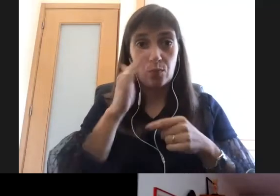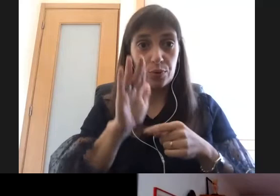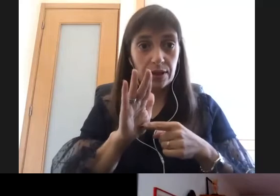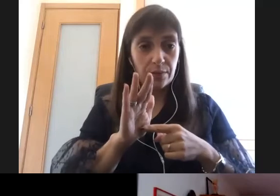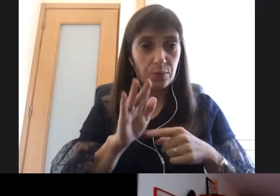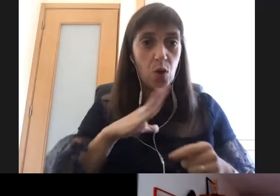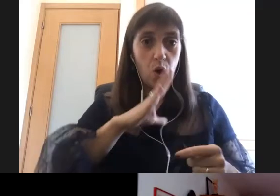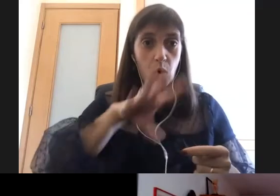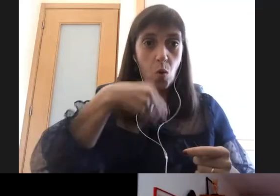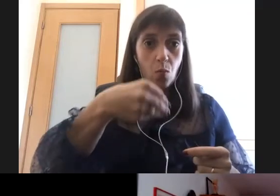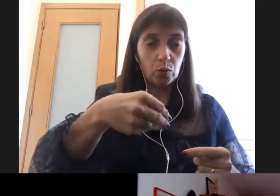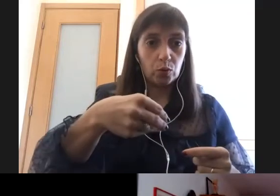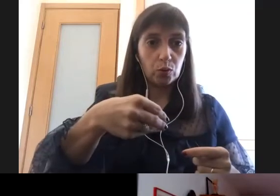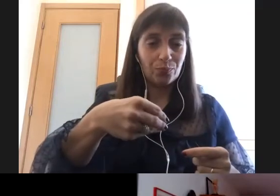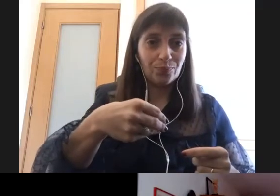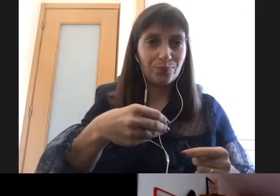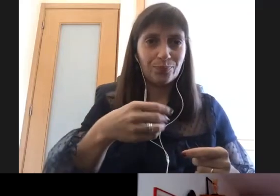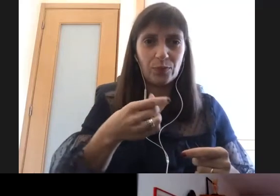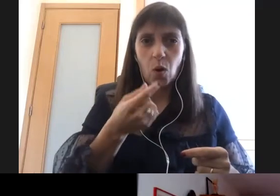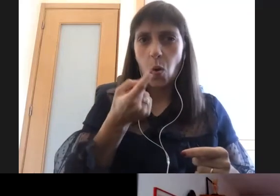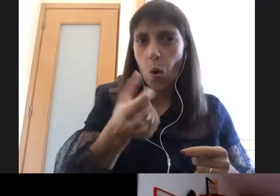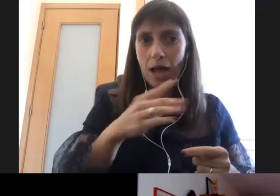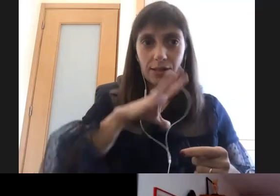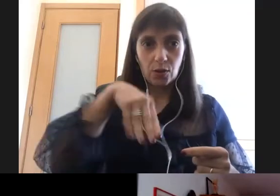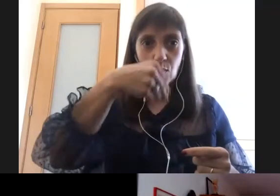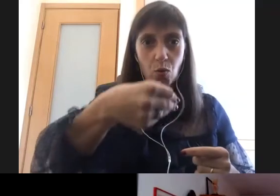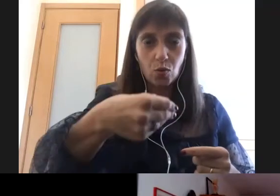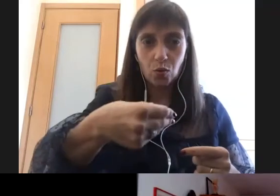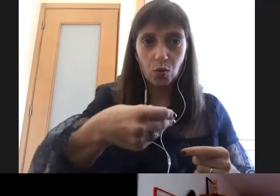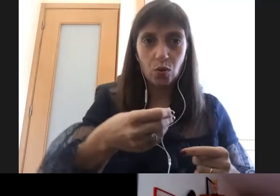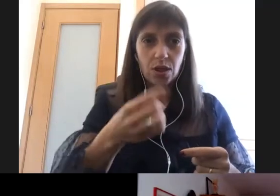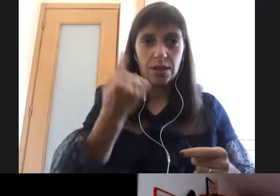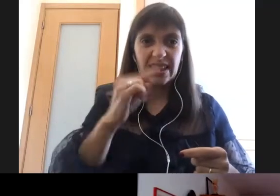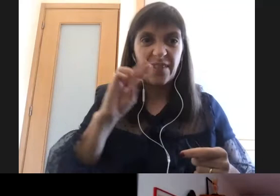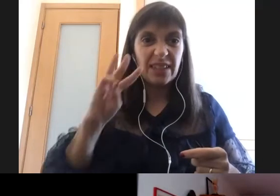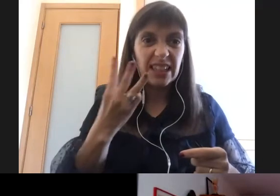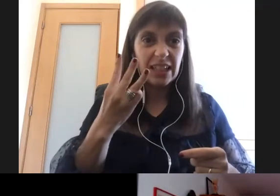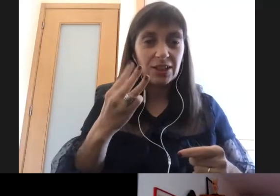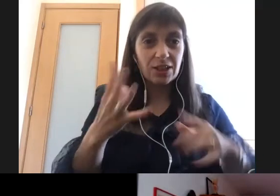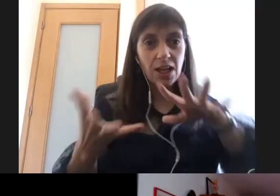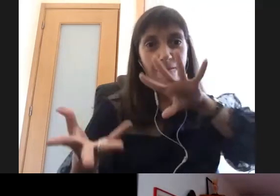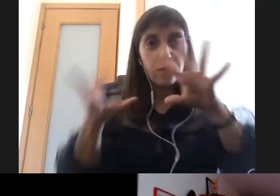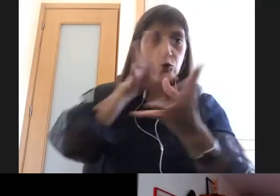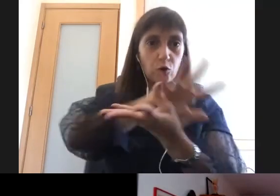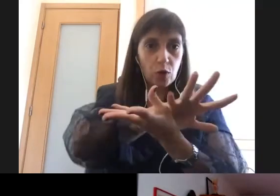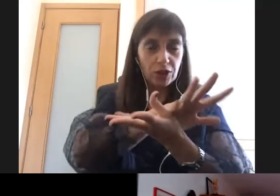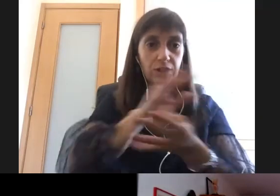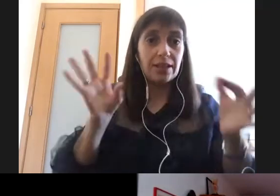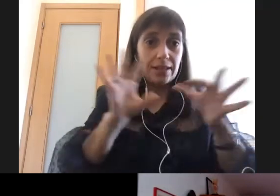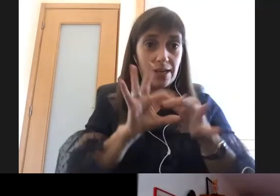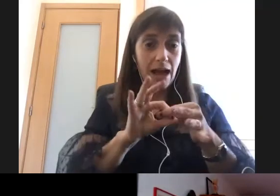teve, por muito pouco que o mundo não teve, três revoluções liberais nesse período.